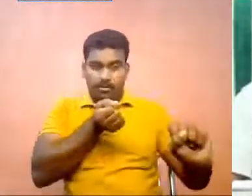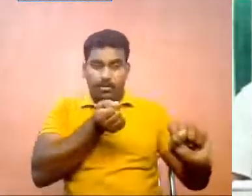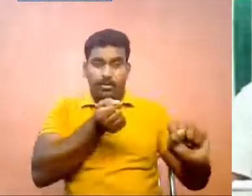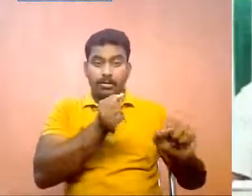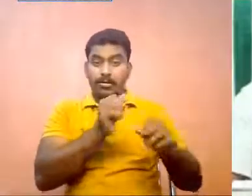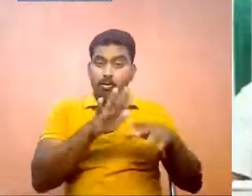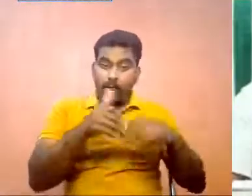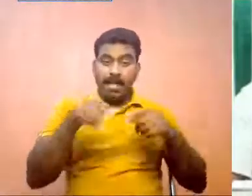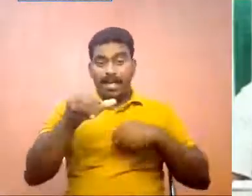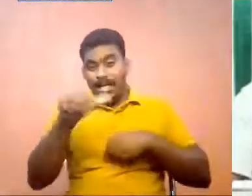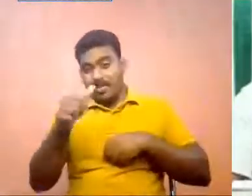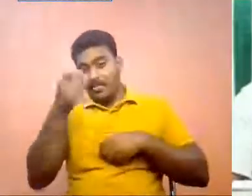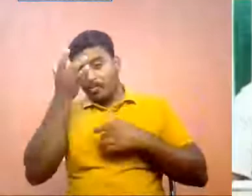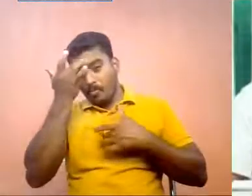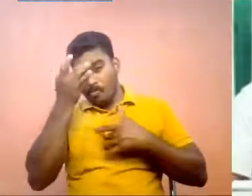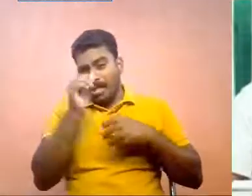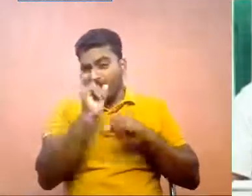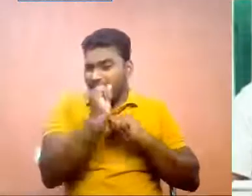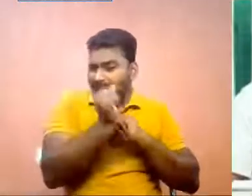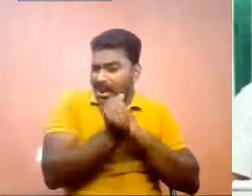കണ്ണൂർ മെഡിക്കൽ കോളേജ് ആശുപത്രി